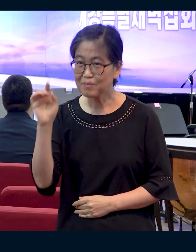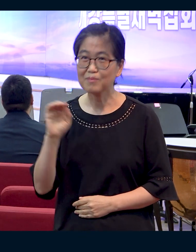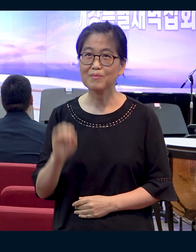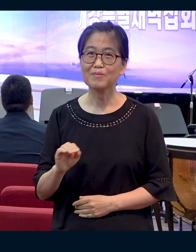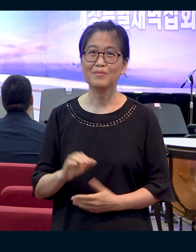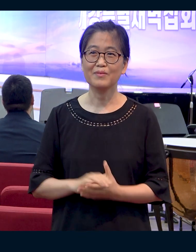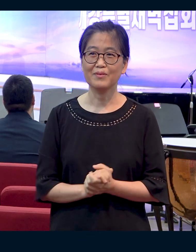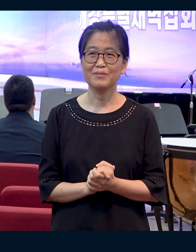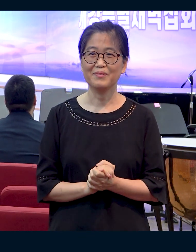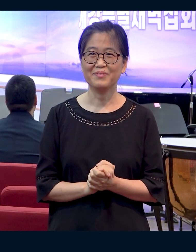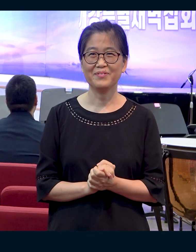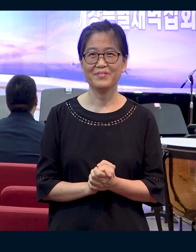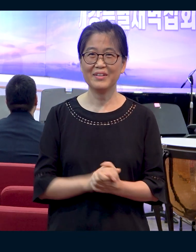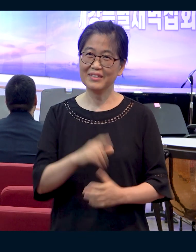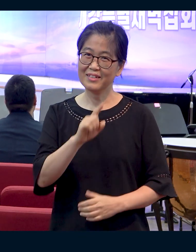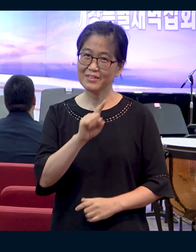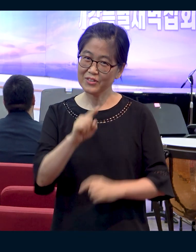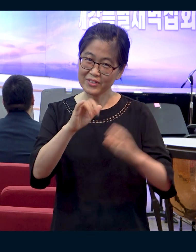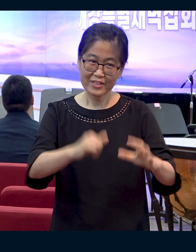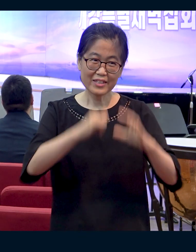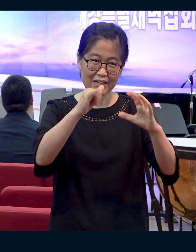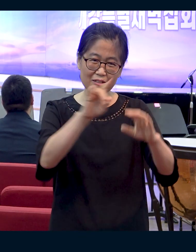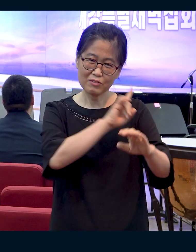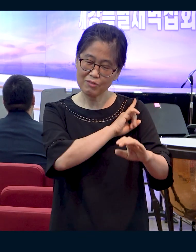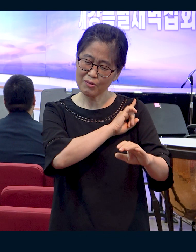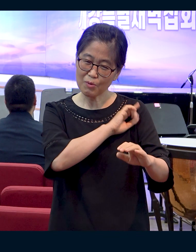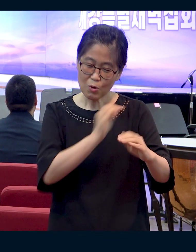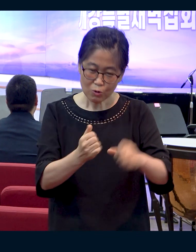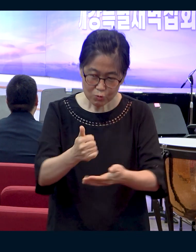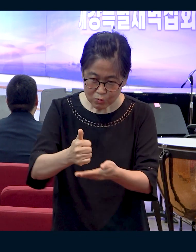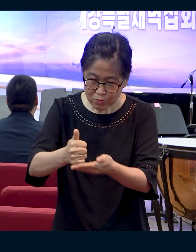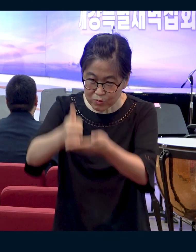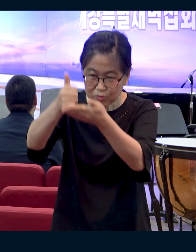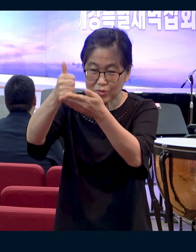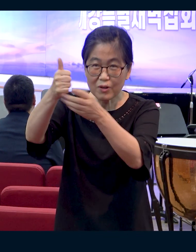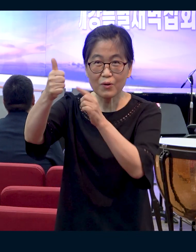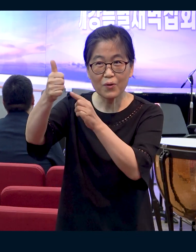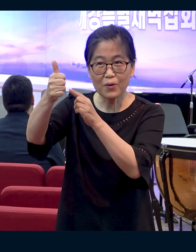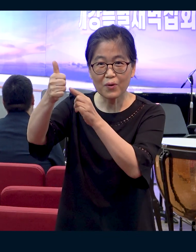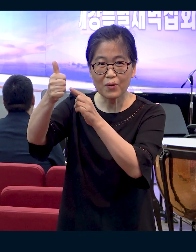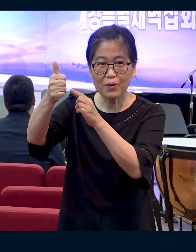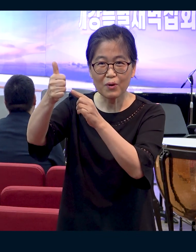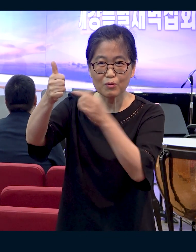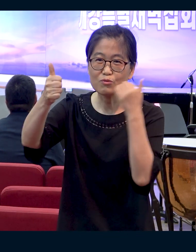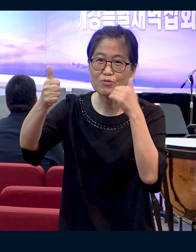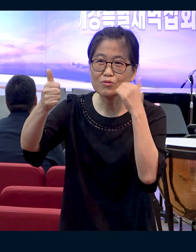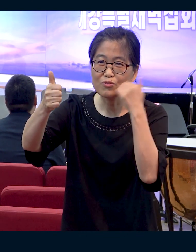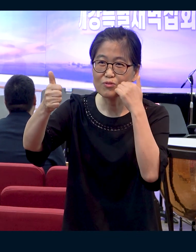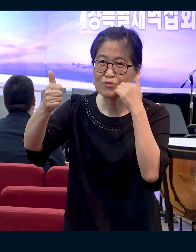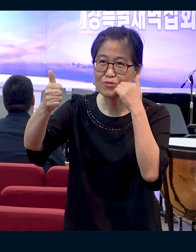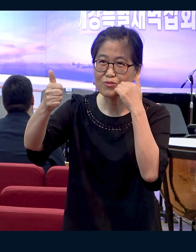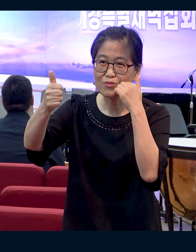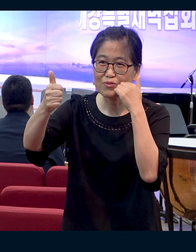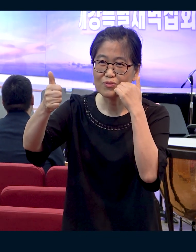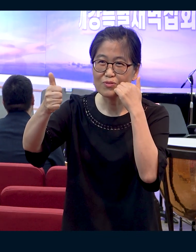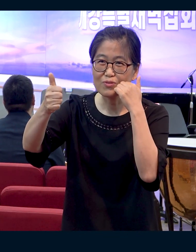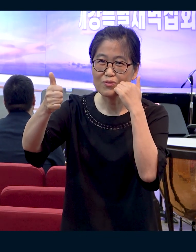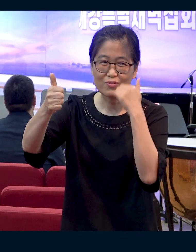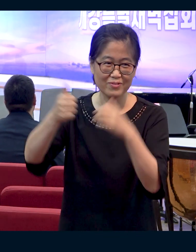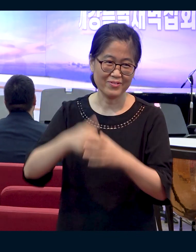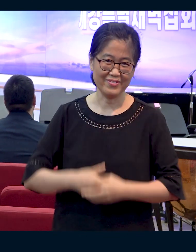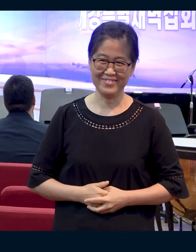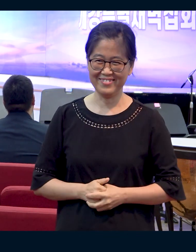이 세상에서 가장 존경받는 사람은 어떤 사람인가? 어떤 사람이 정말